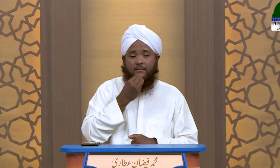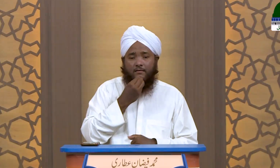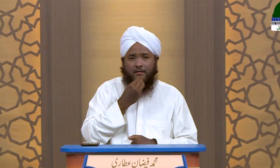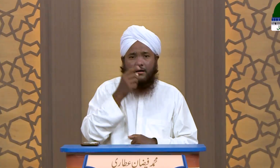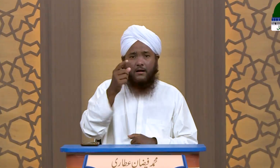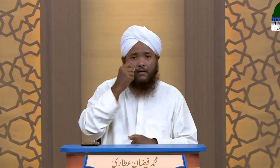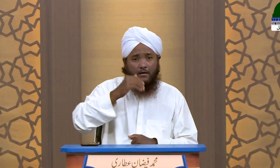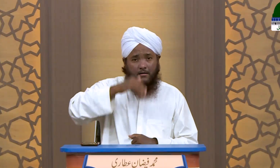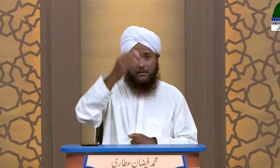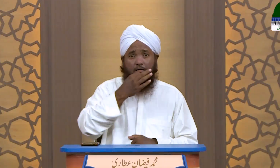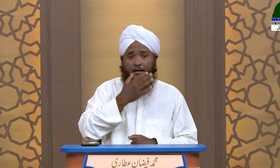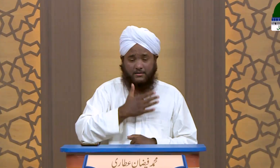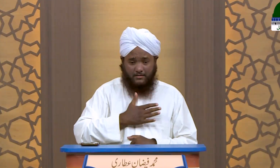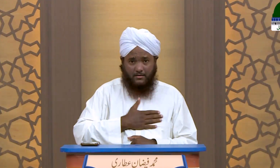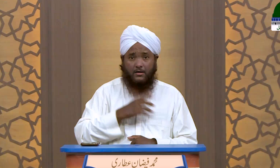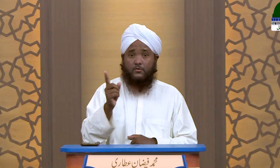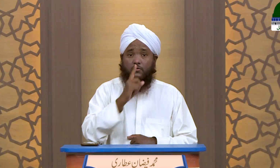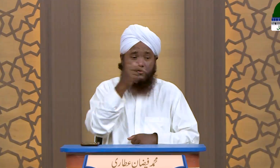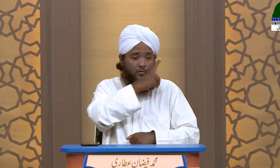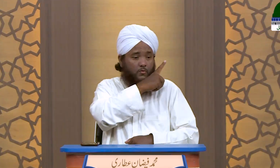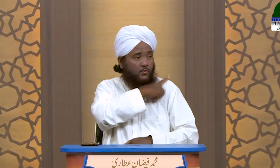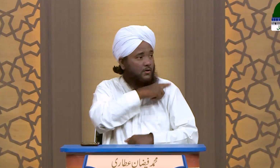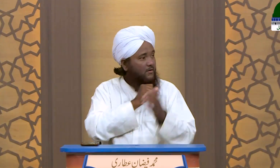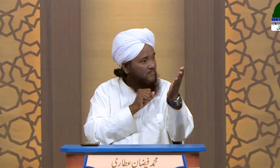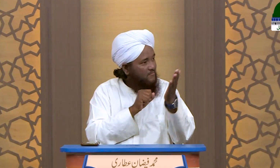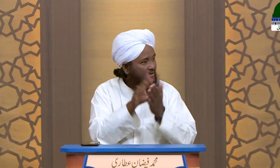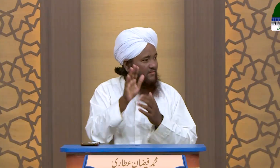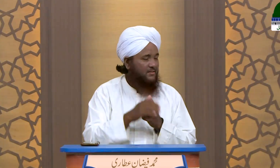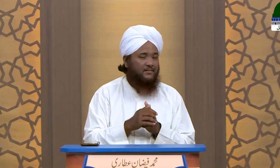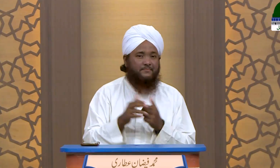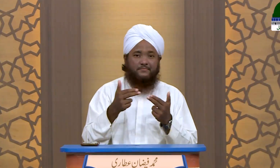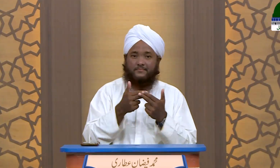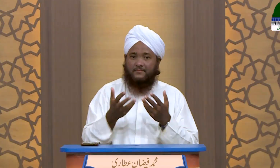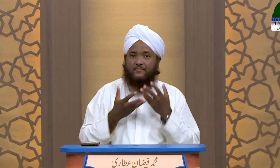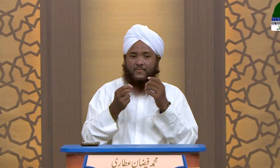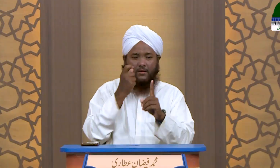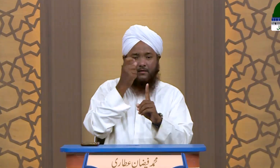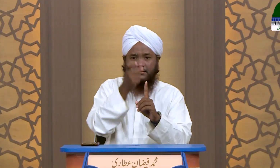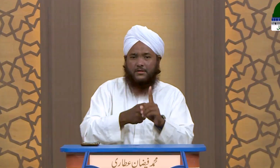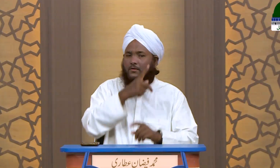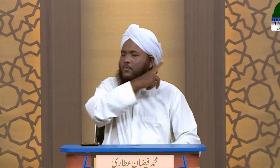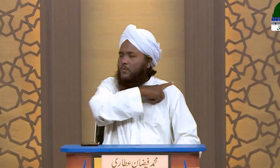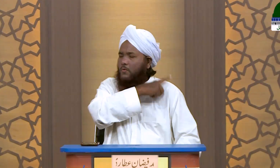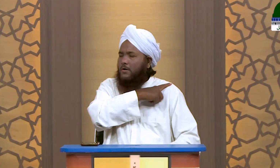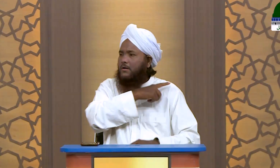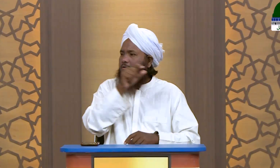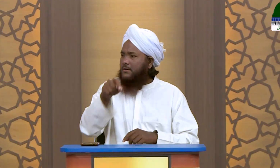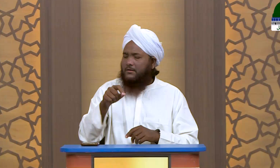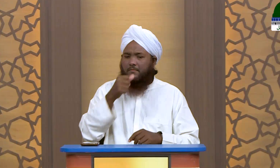بڑے گناہ گاروں کی بخشش و مغفرت بھی ہو جاتی ہے۔ چنانچہ ایک مرتبہ ایک گناہ گار شخص دریا کے کنارے پر بیٹھا منہ ہاتھ دھو